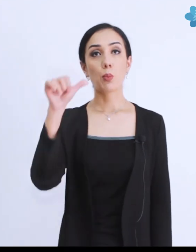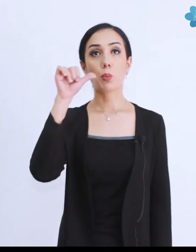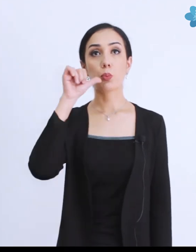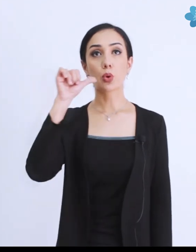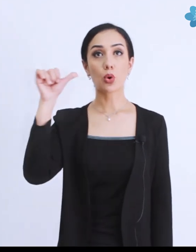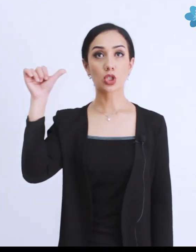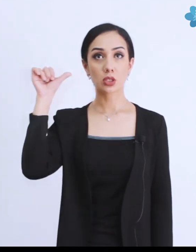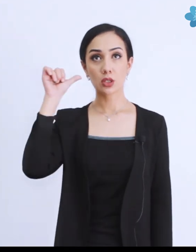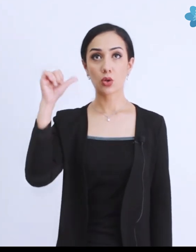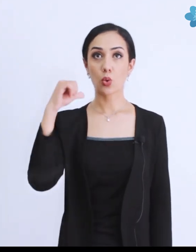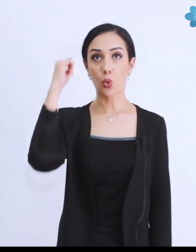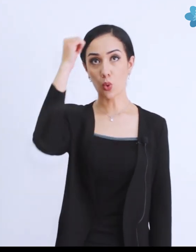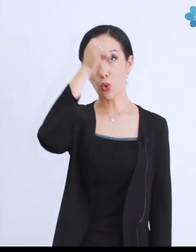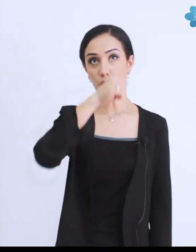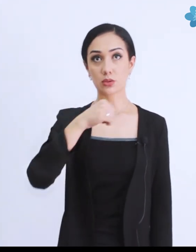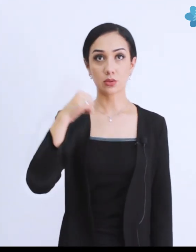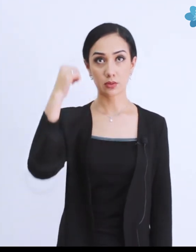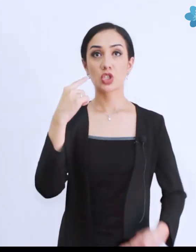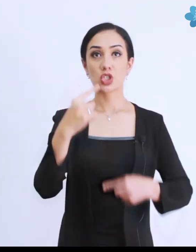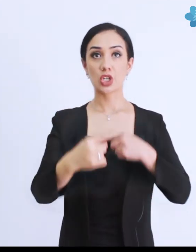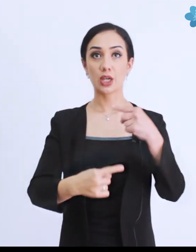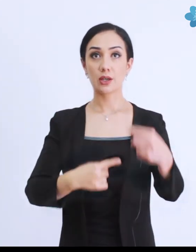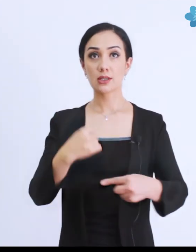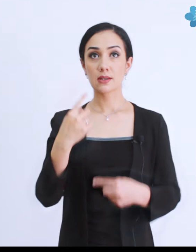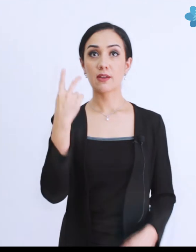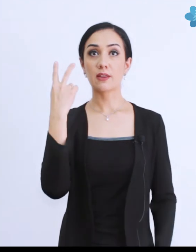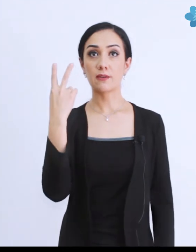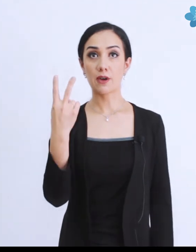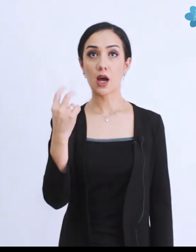прошлый год через два года